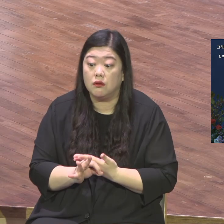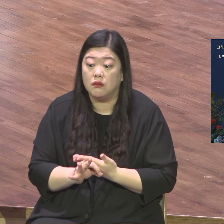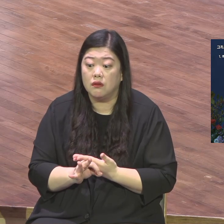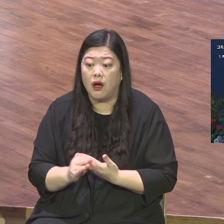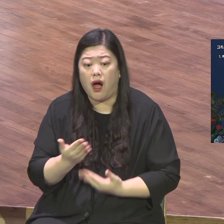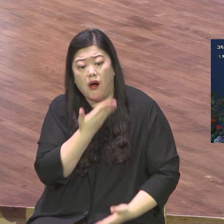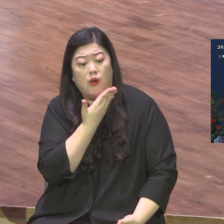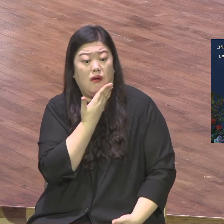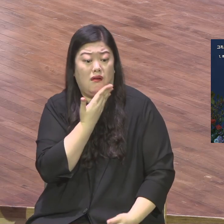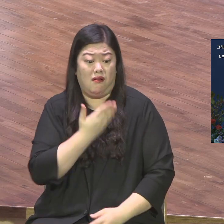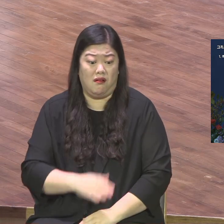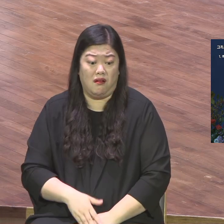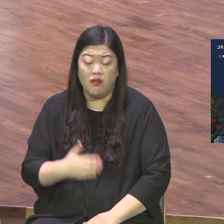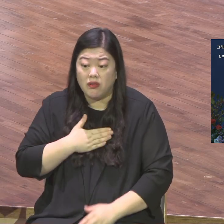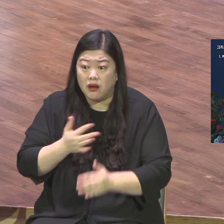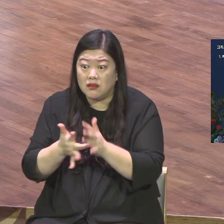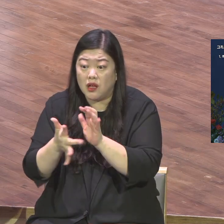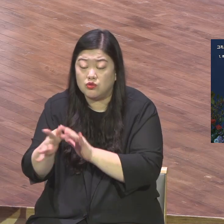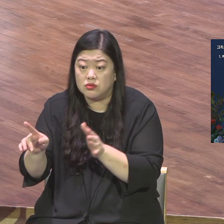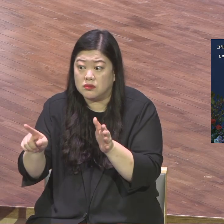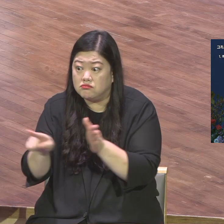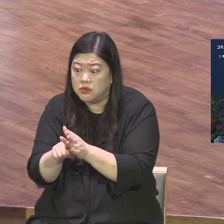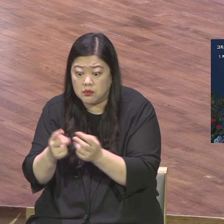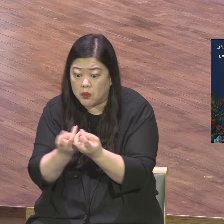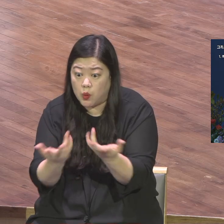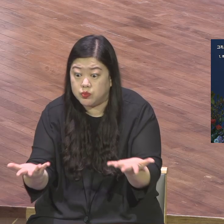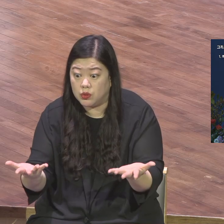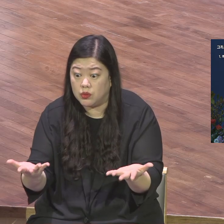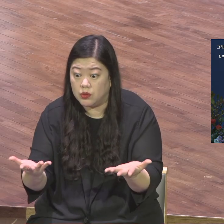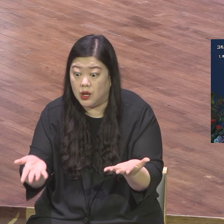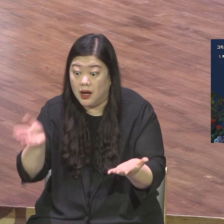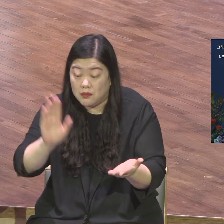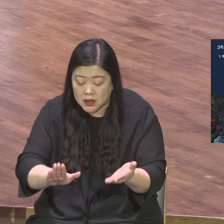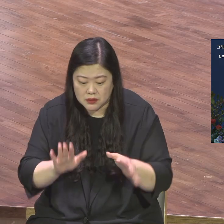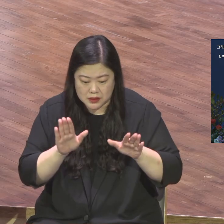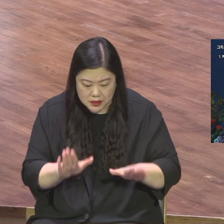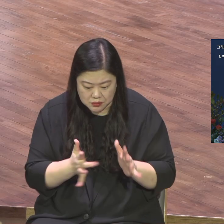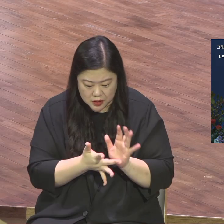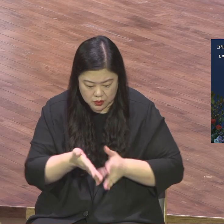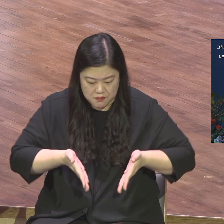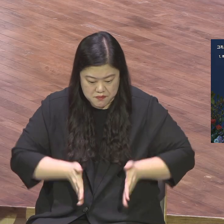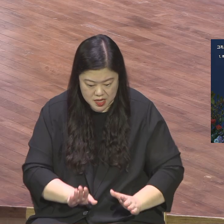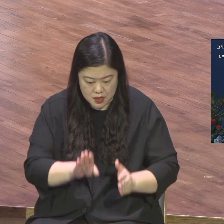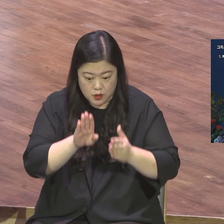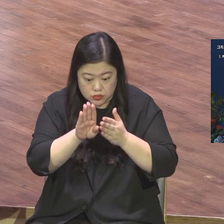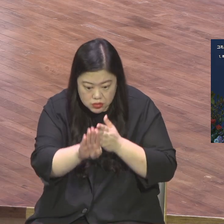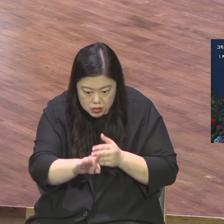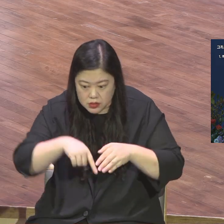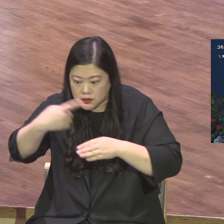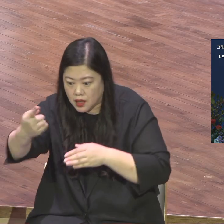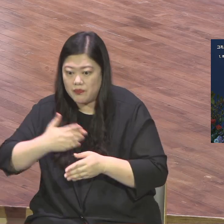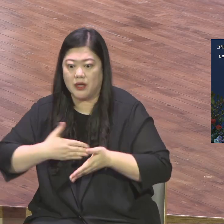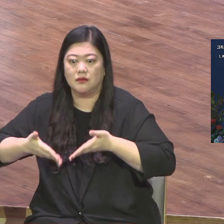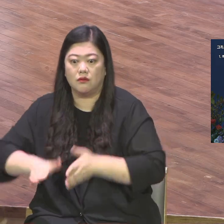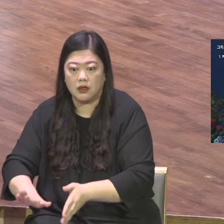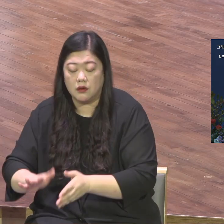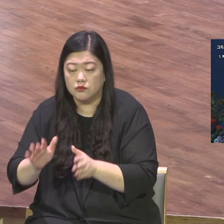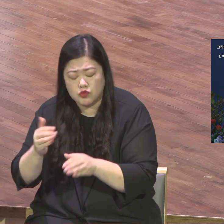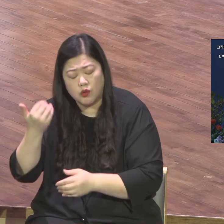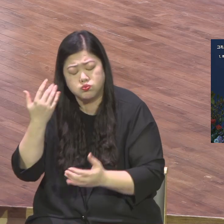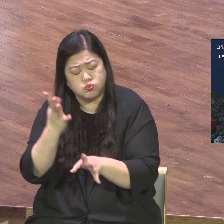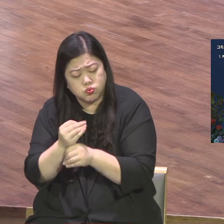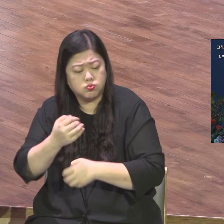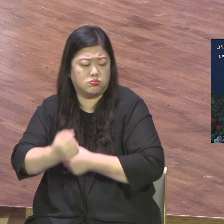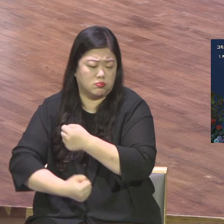대속과 부활을 통해서 이방인도 구원 얻는 일에 본격 약화되어 간 이 놀라운 사실. 그러니까